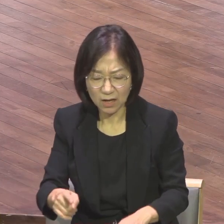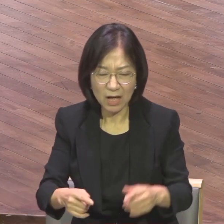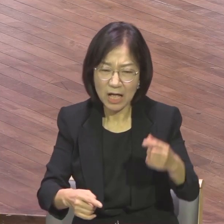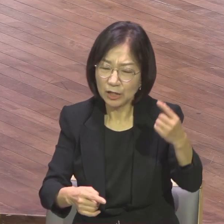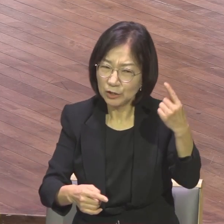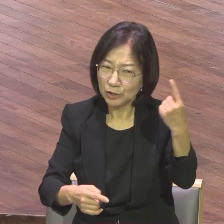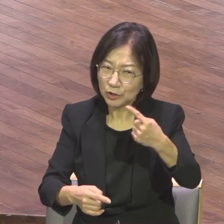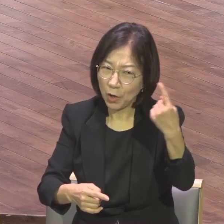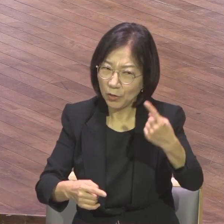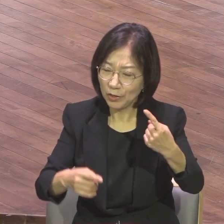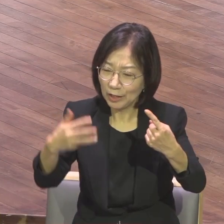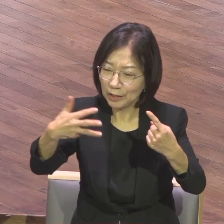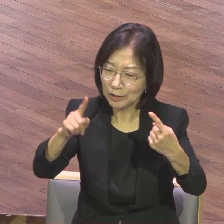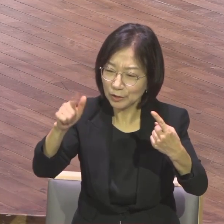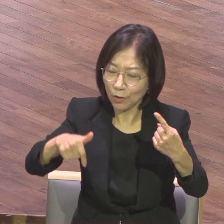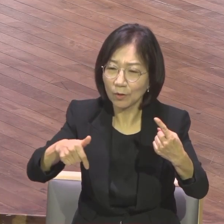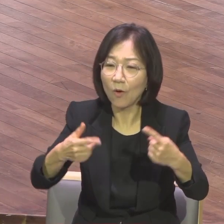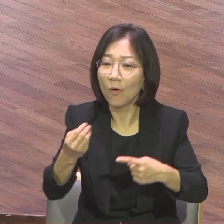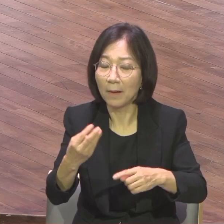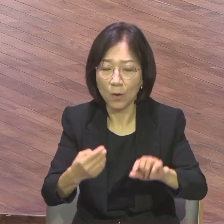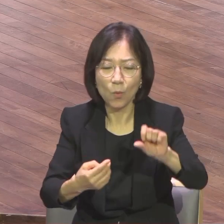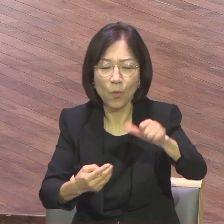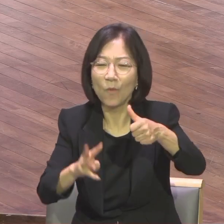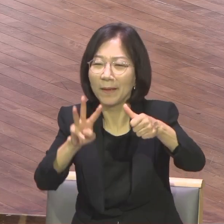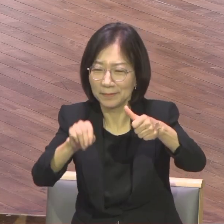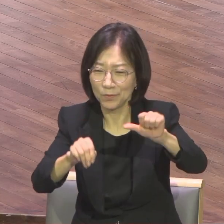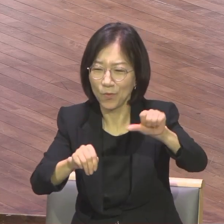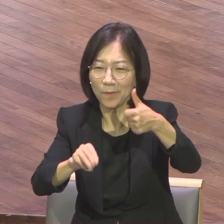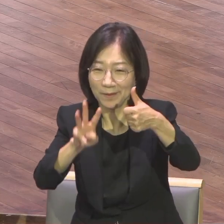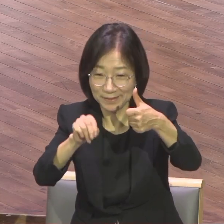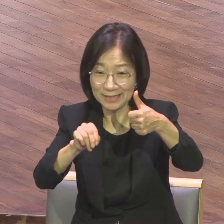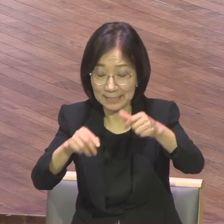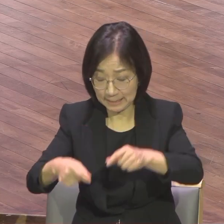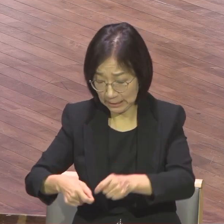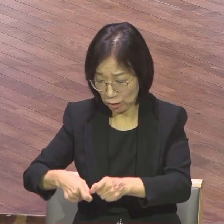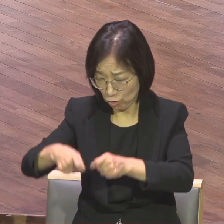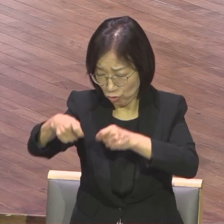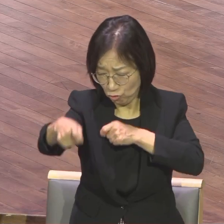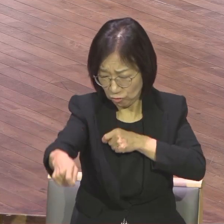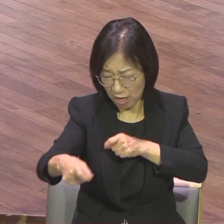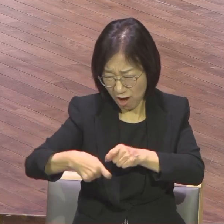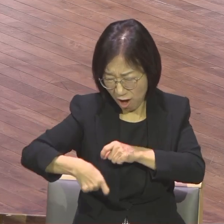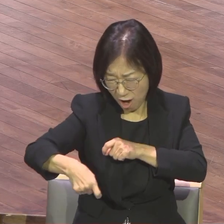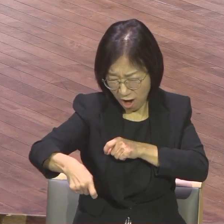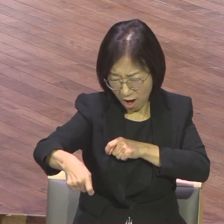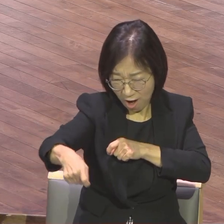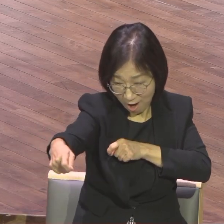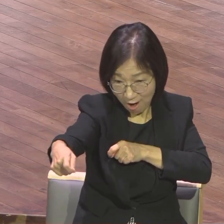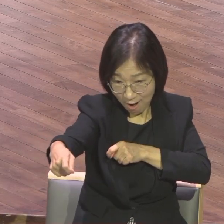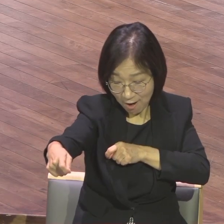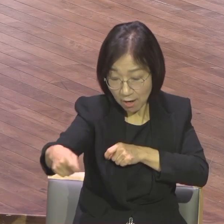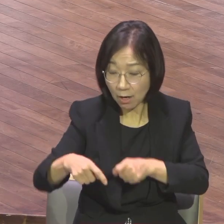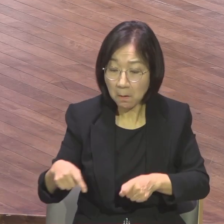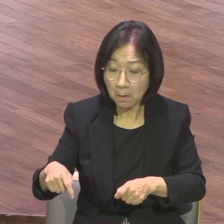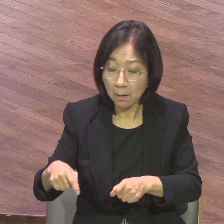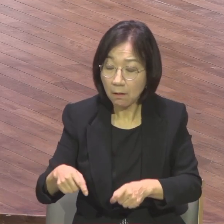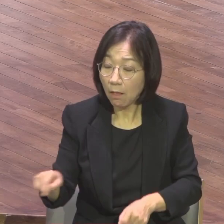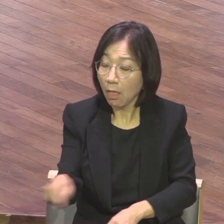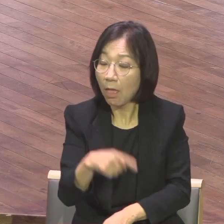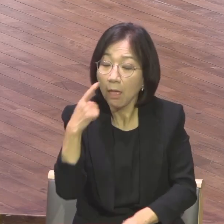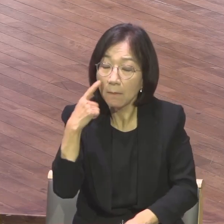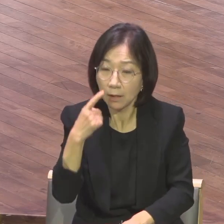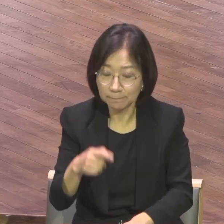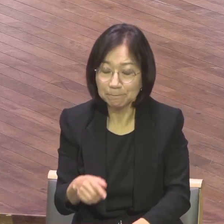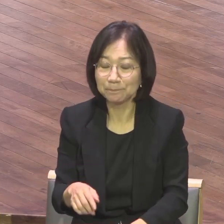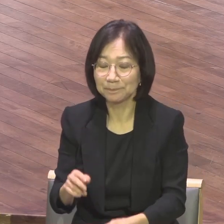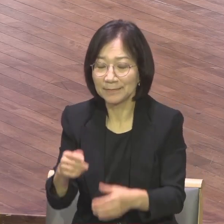말로 하면 500m 정도 됩니다. 500m. 500m 상당히 길지요. 처음 들어갔을 때는